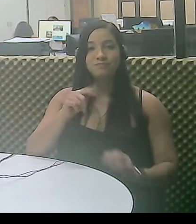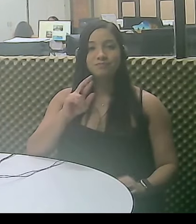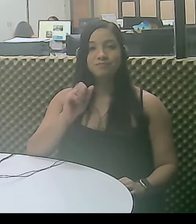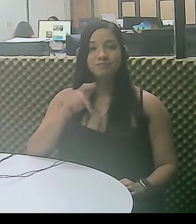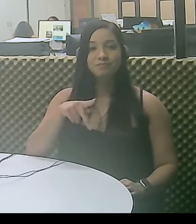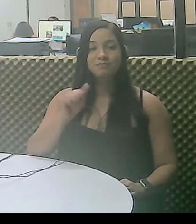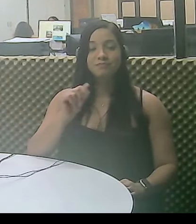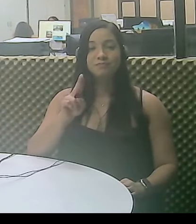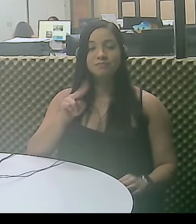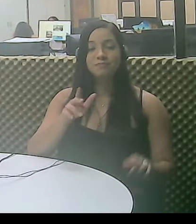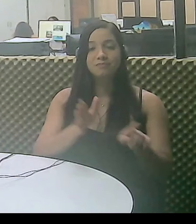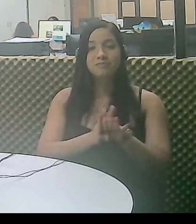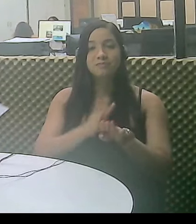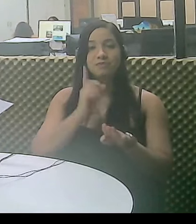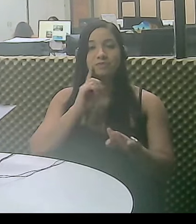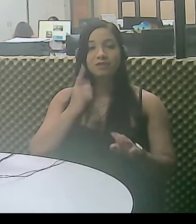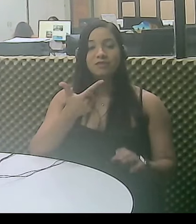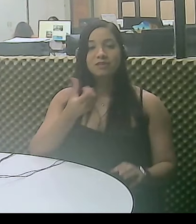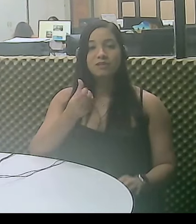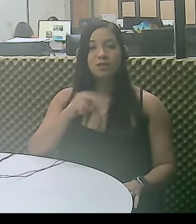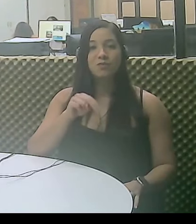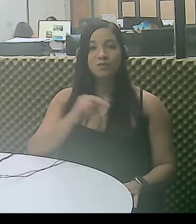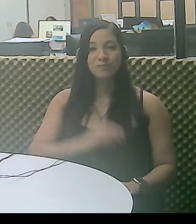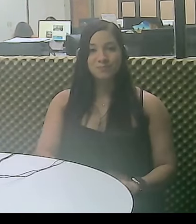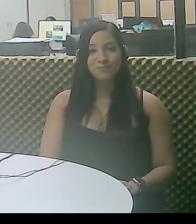segue até o dia 26 de novembro.